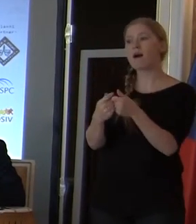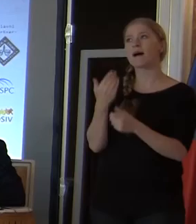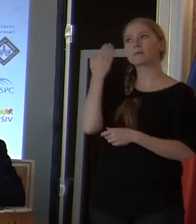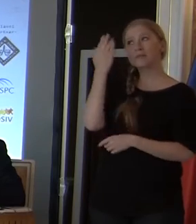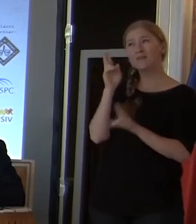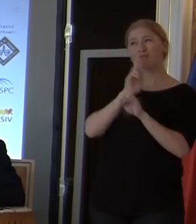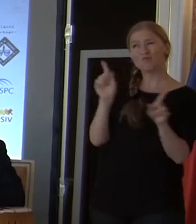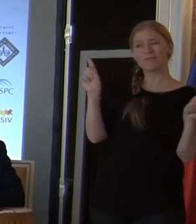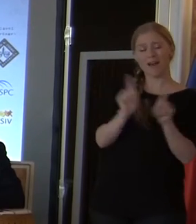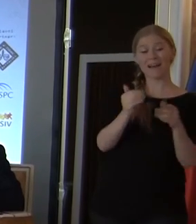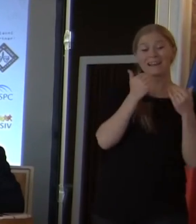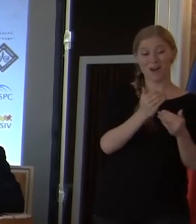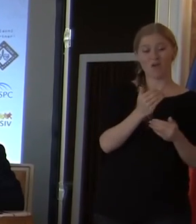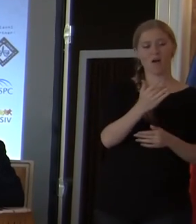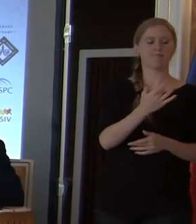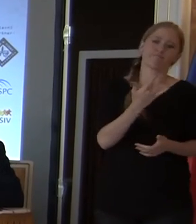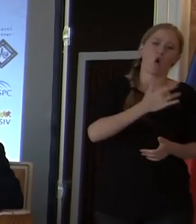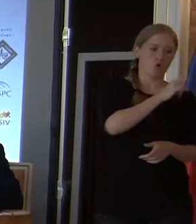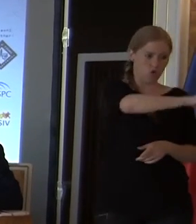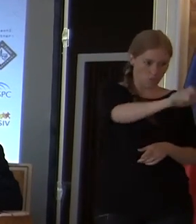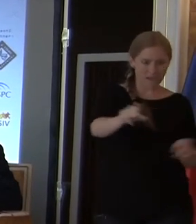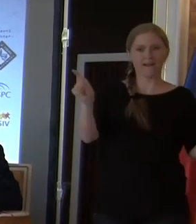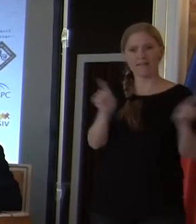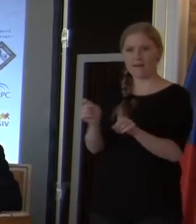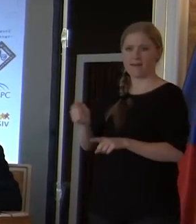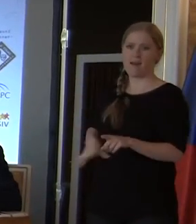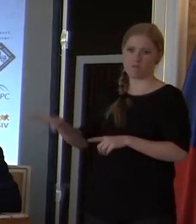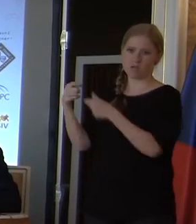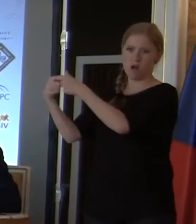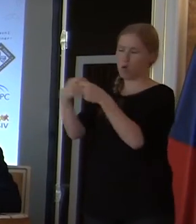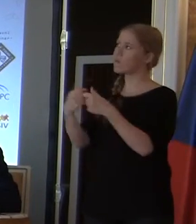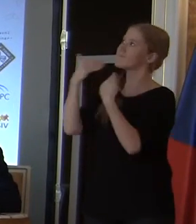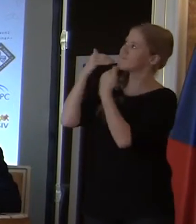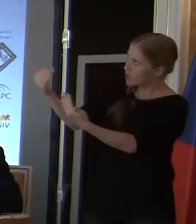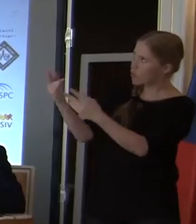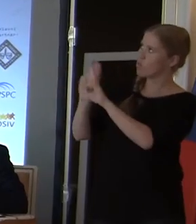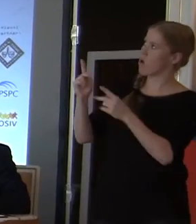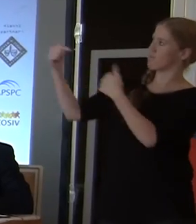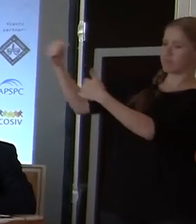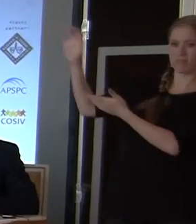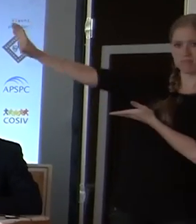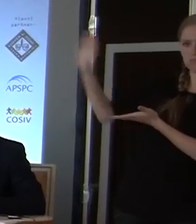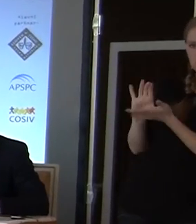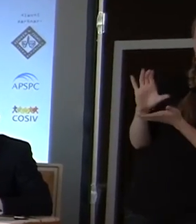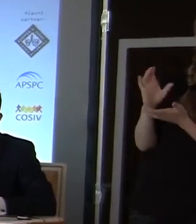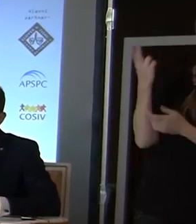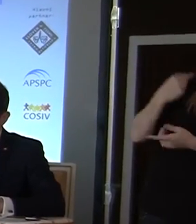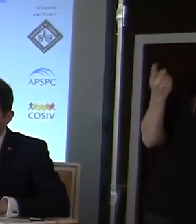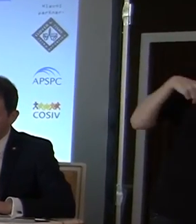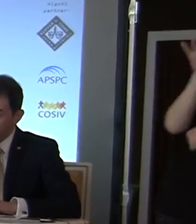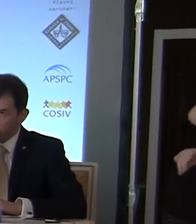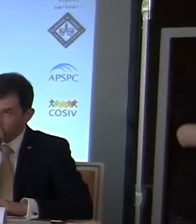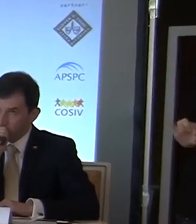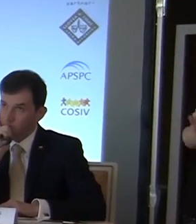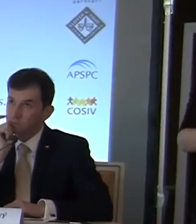že můžeme poděkovat Evropské unii za to, že vůbec takovéto projekty můžeme vymýšlet a můžeme je